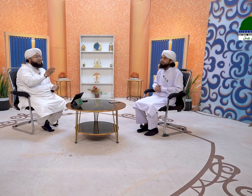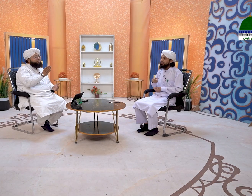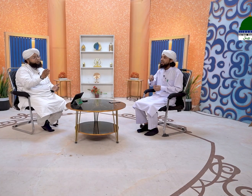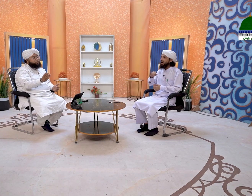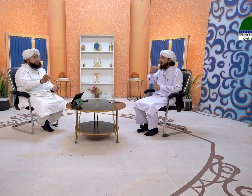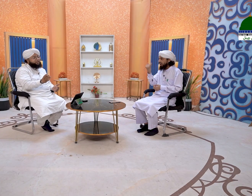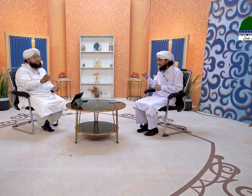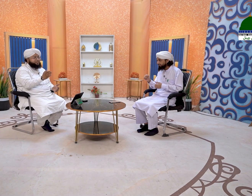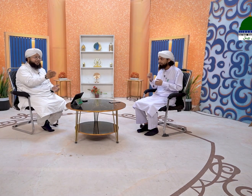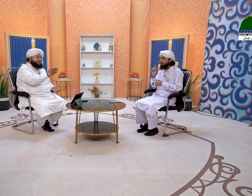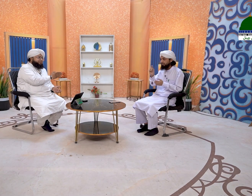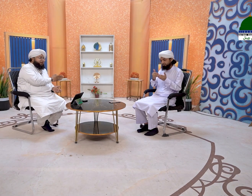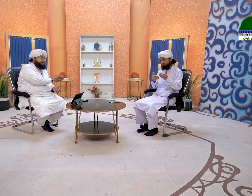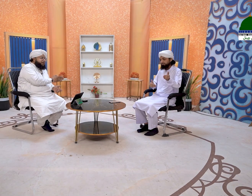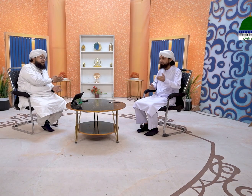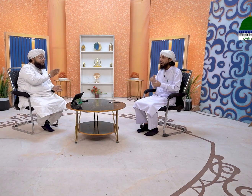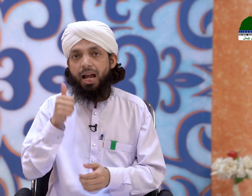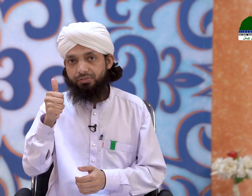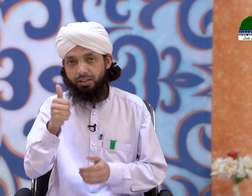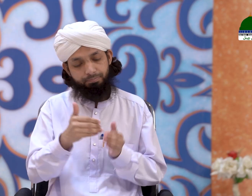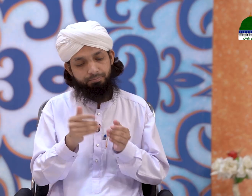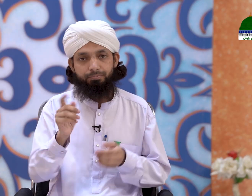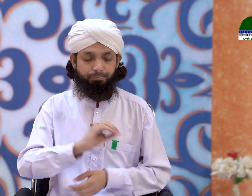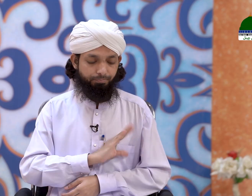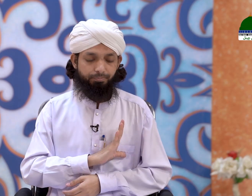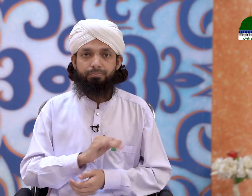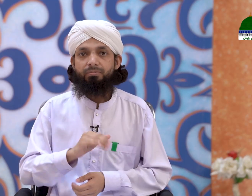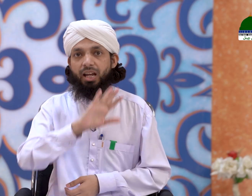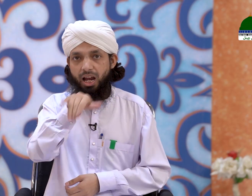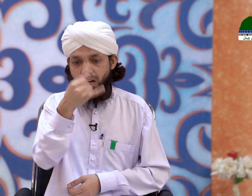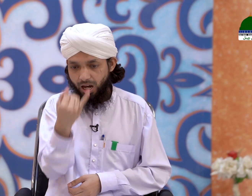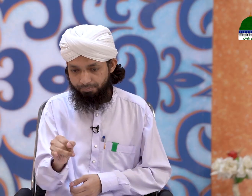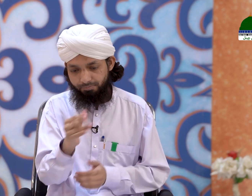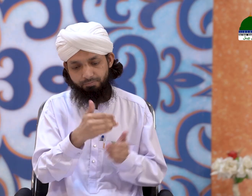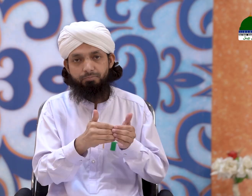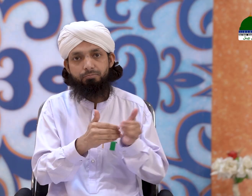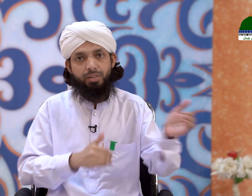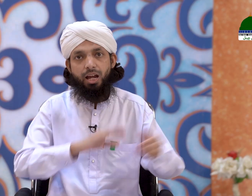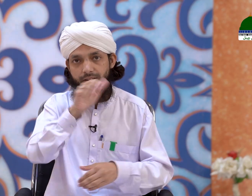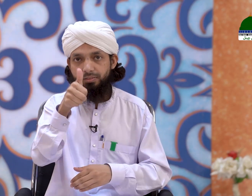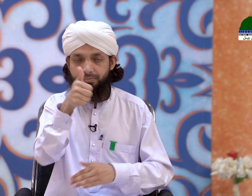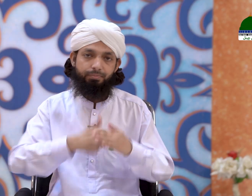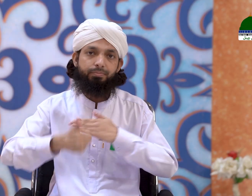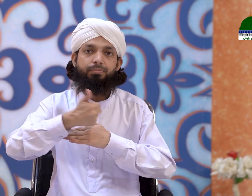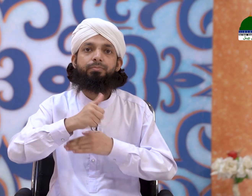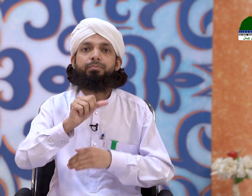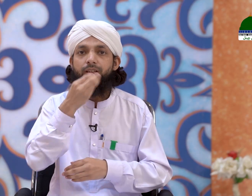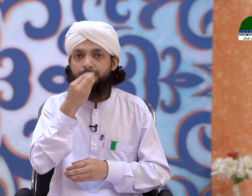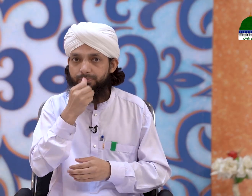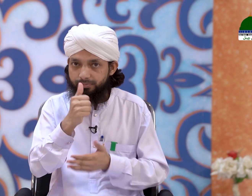کاموں سے رکنا چاہیے، جائز کام کرنے چاہیے، حلال کھانا چاہیے، حرام سے بچنا چاہیے، نیک کام کرنے چاہیے، گناہوں سے بچنا چاہیے،